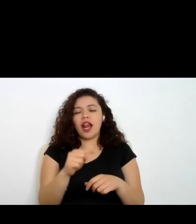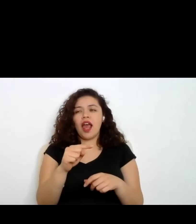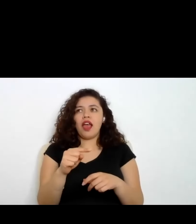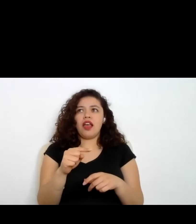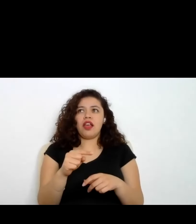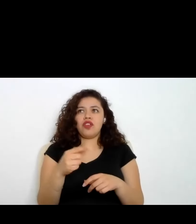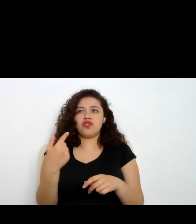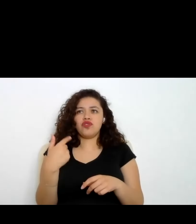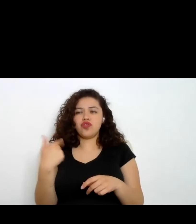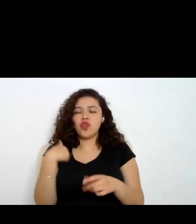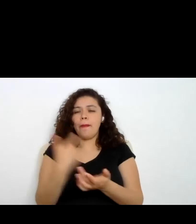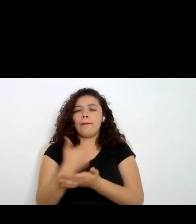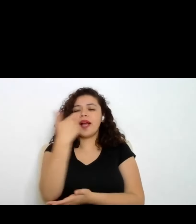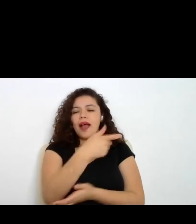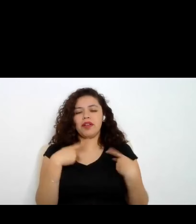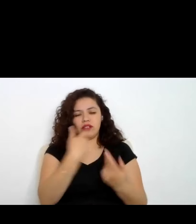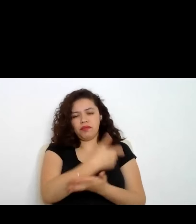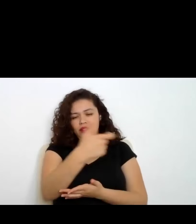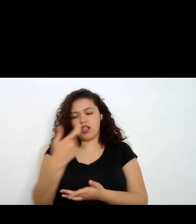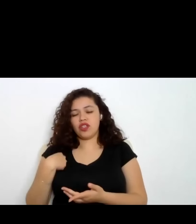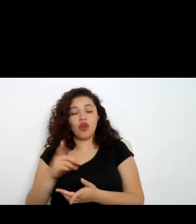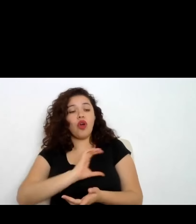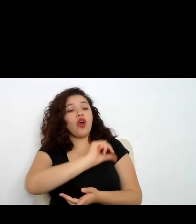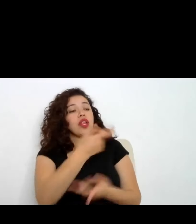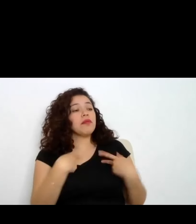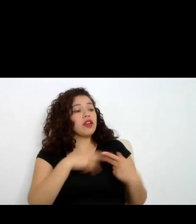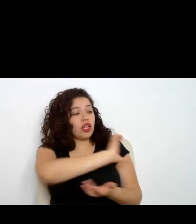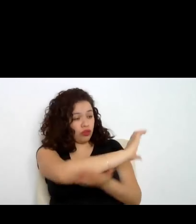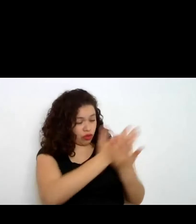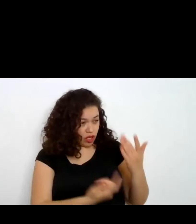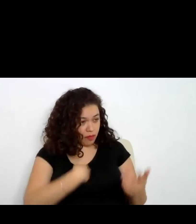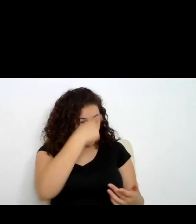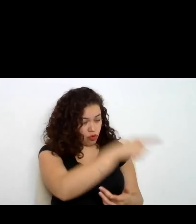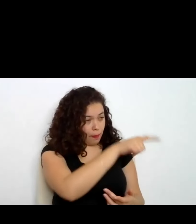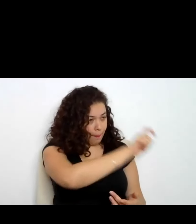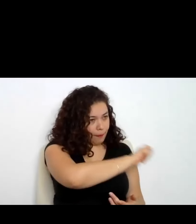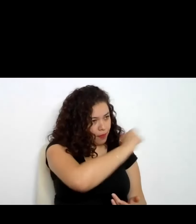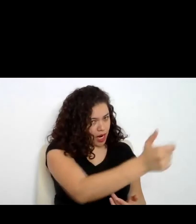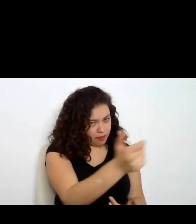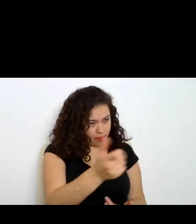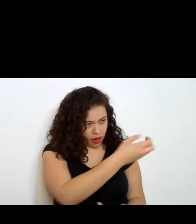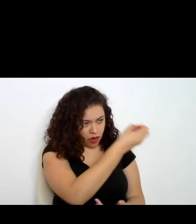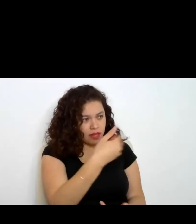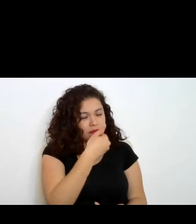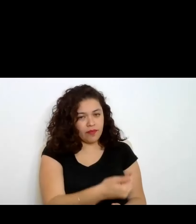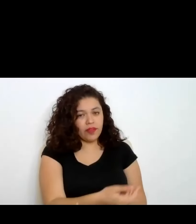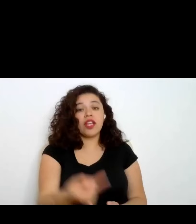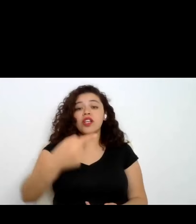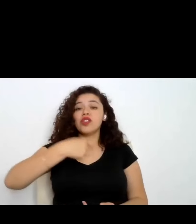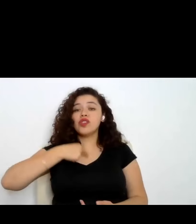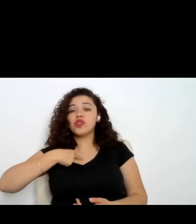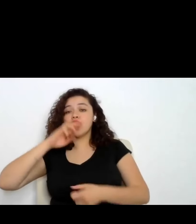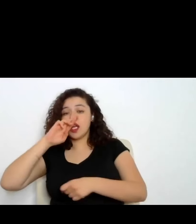y nosotros contratamos a un tercero para que nos preste ese servicio. Yo soy el responsable